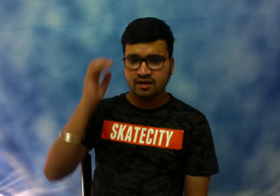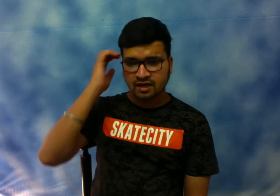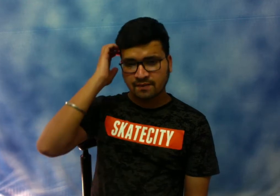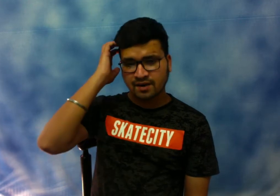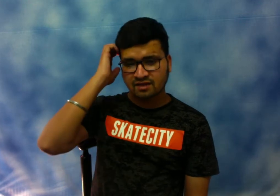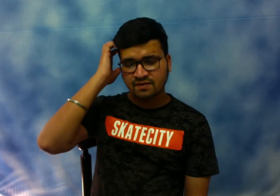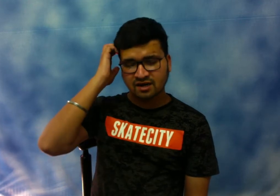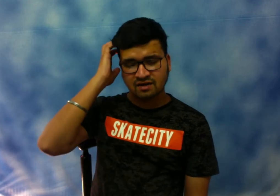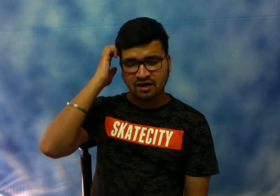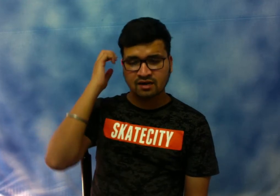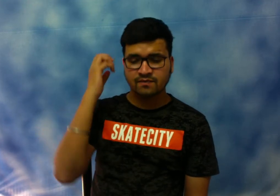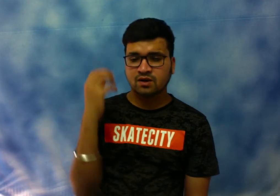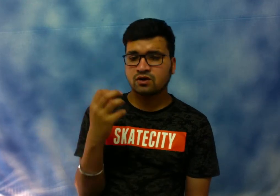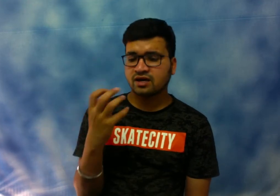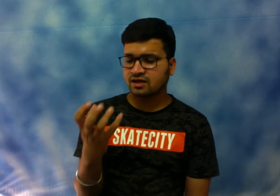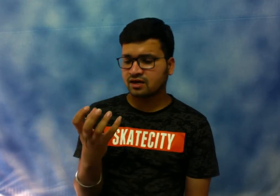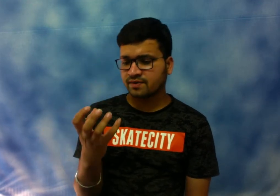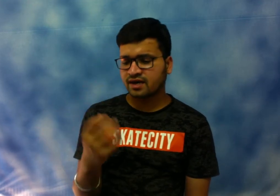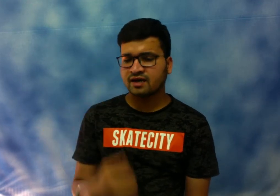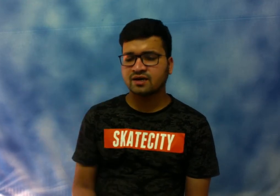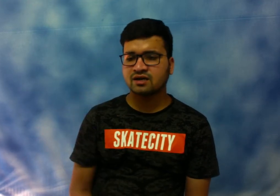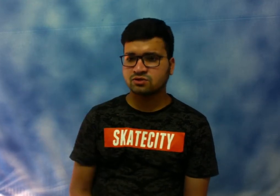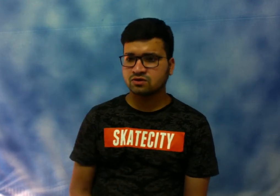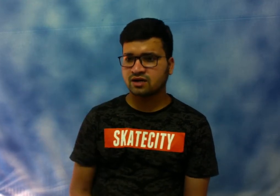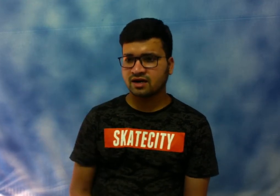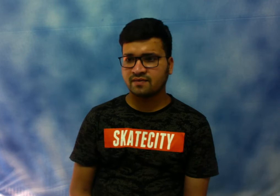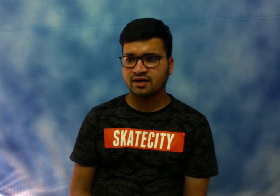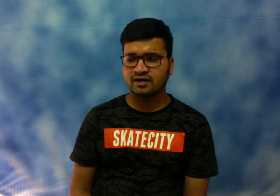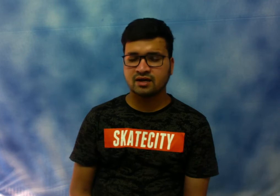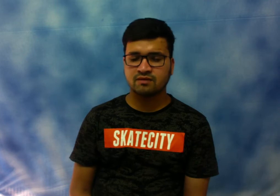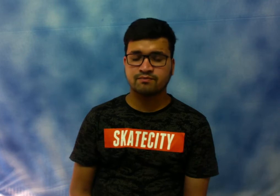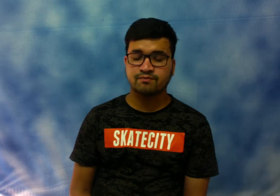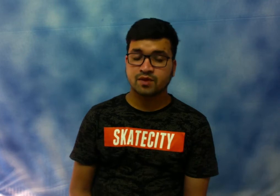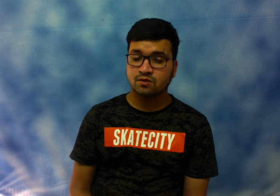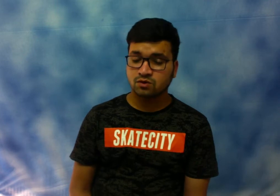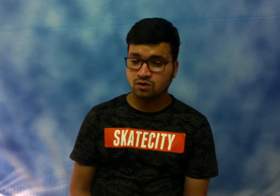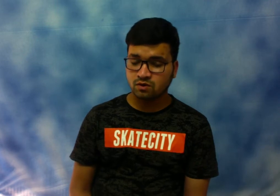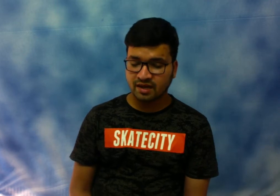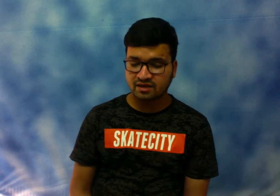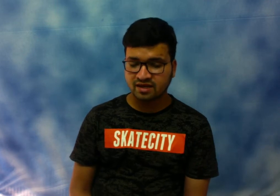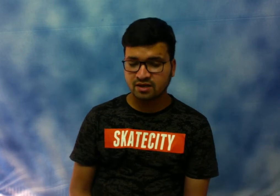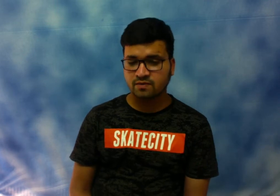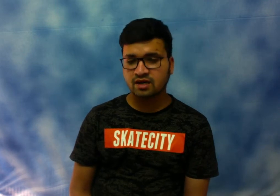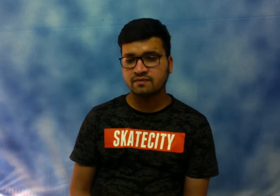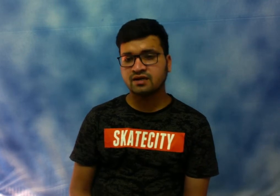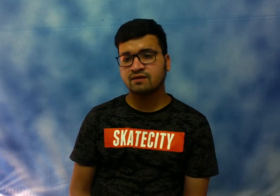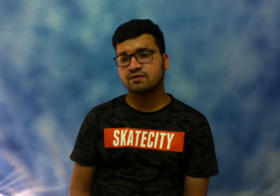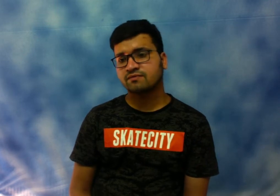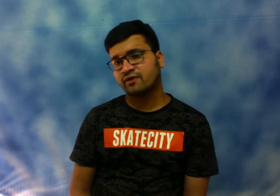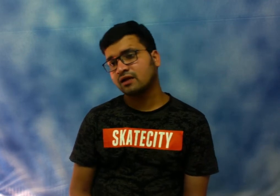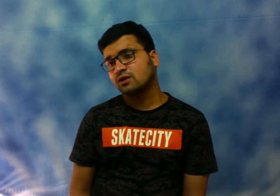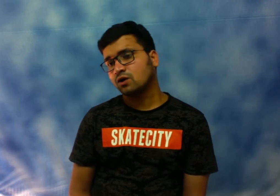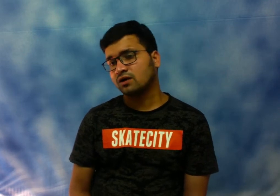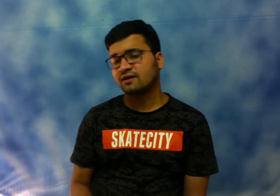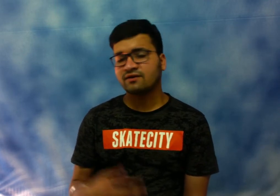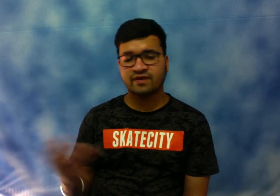के पास भी मतलब अगर कोई ऐसा कपड़ा है मतलब जो खराब है या उसको वो पहनते नहीं है, मतलब या फिर और या कहीं फेंक